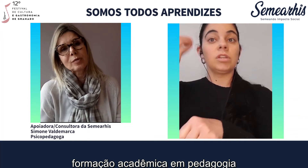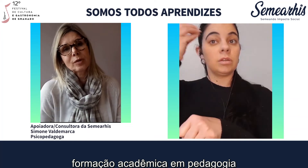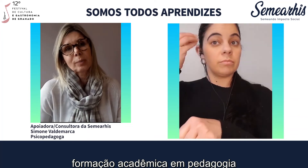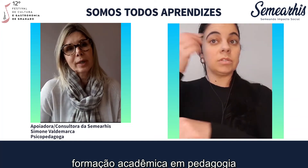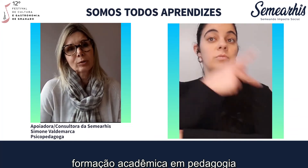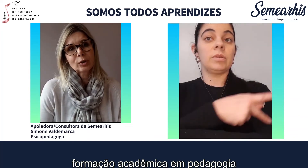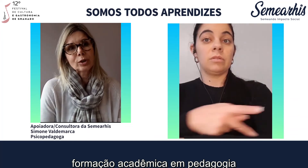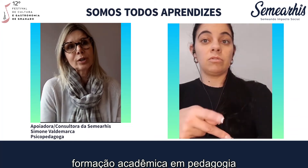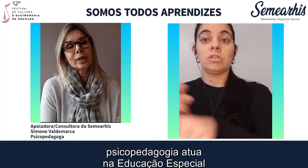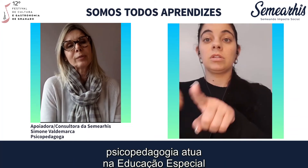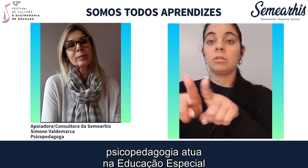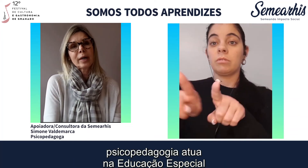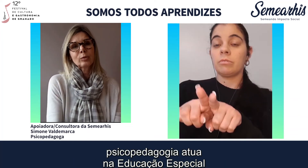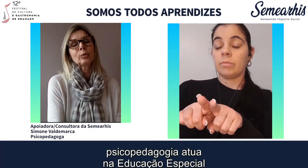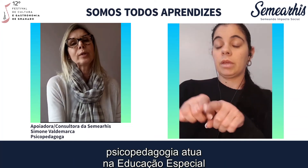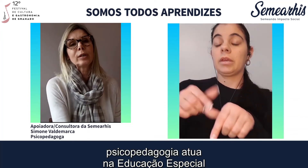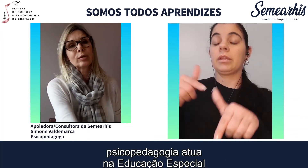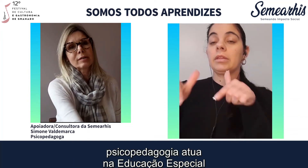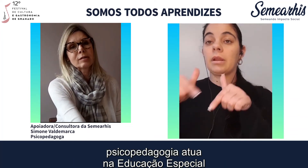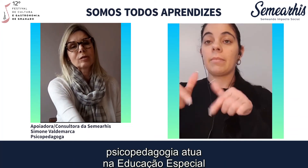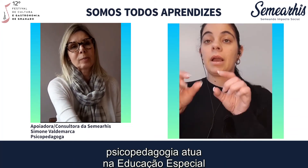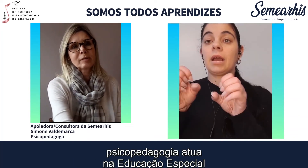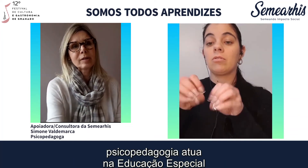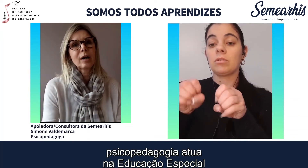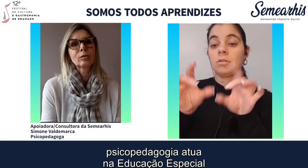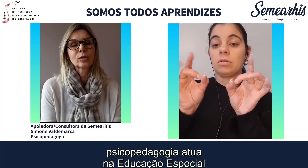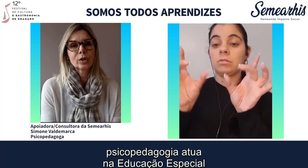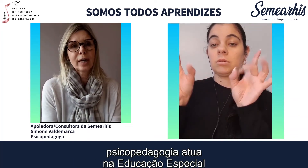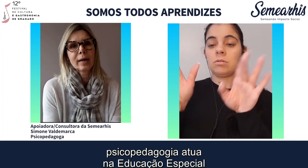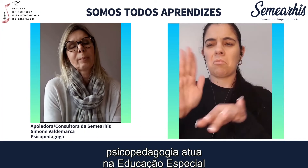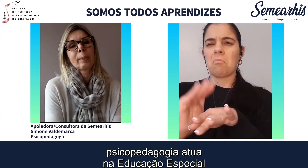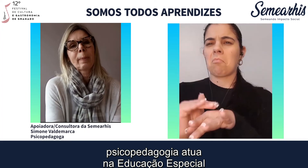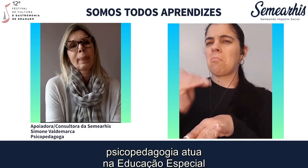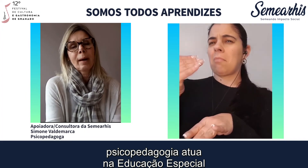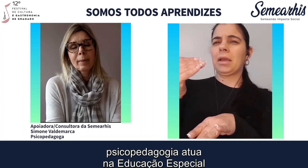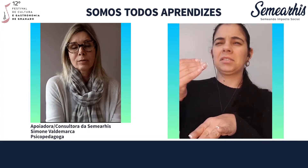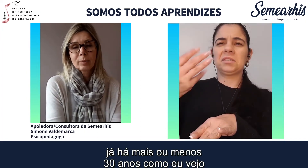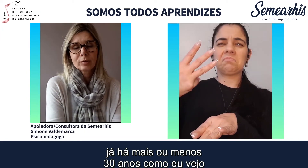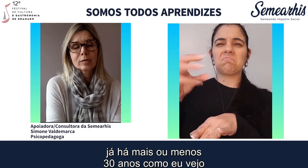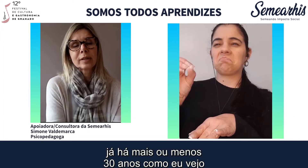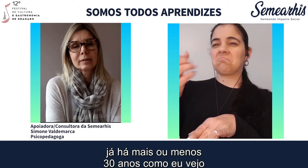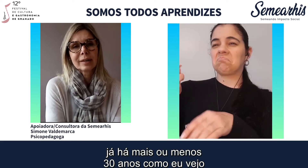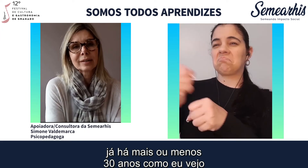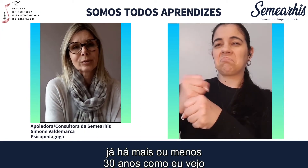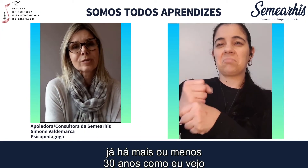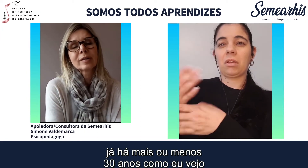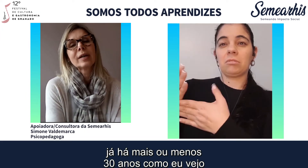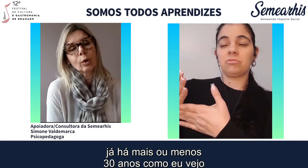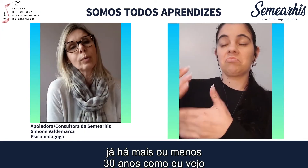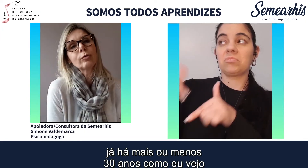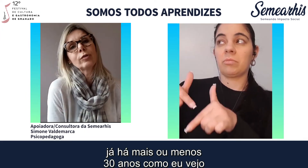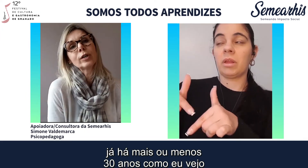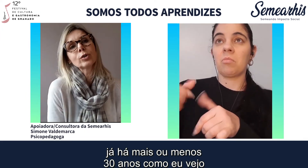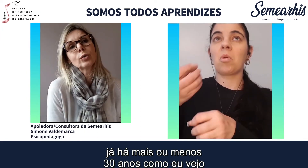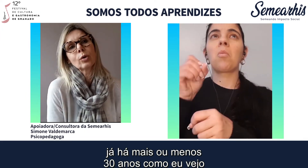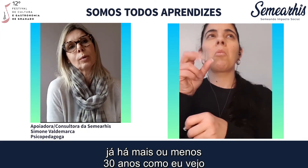pedagogia e psicopedagogia, atuo na educação especial já há mais ou menos 30 anos. Como